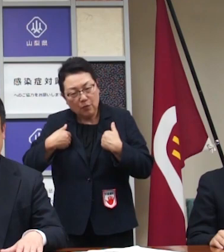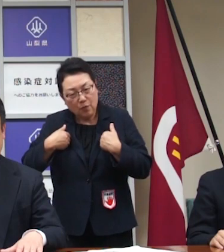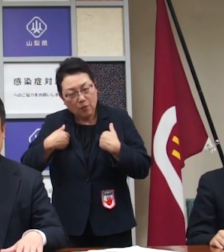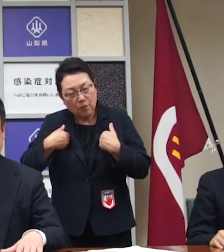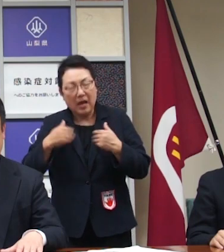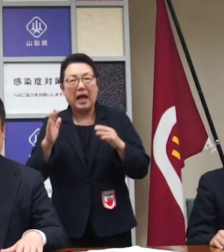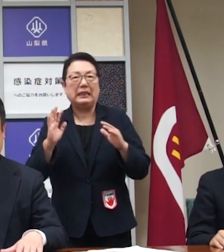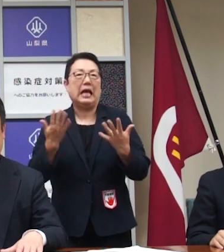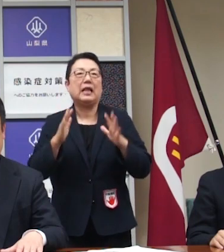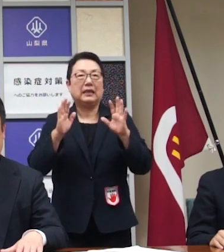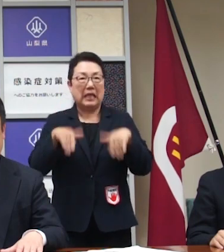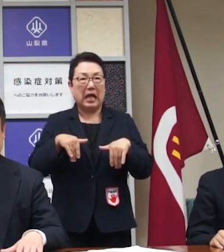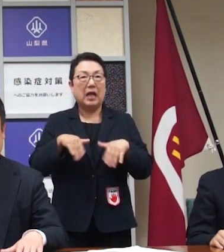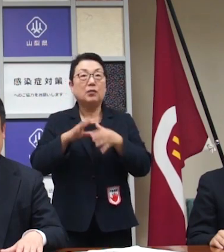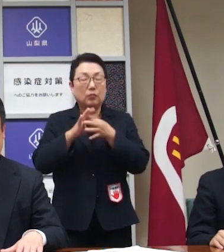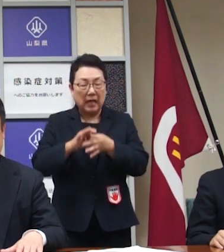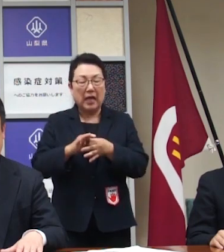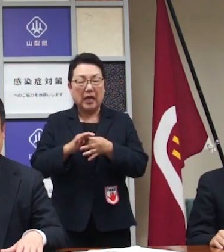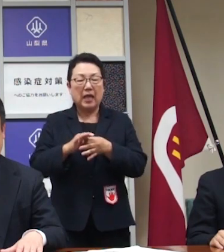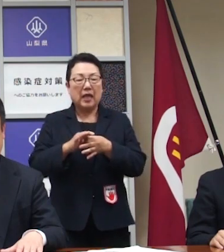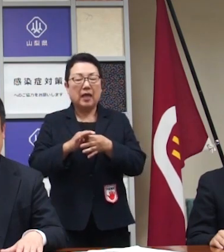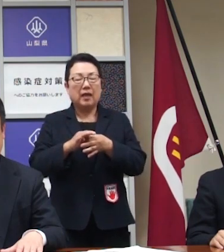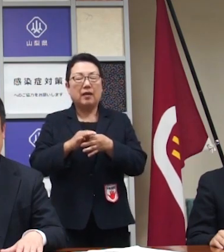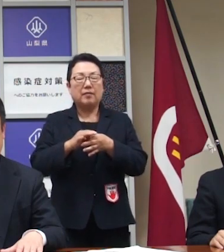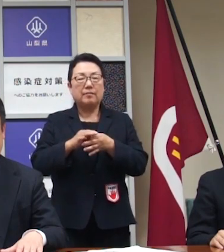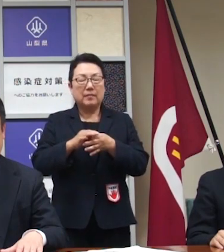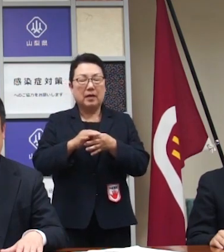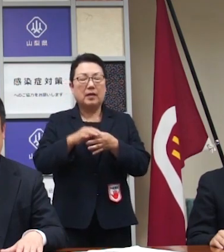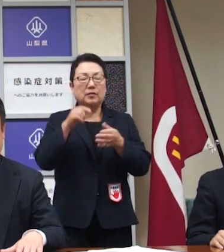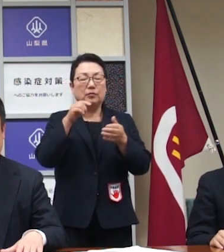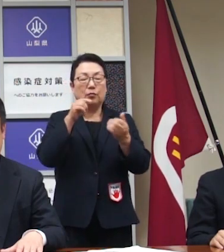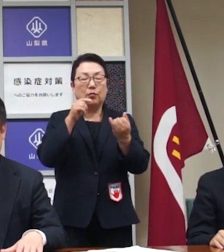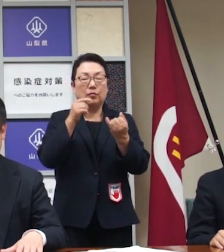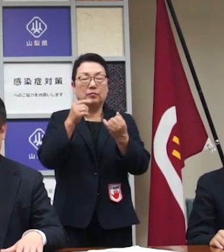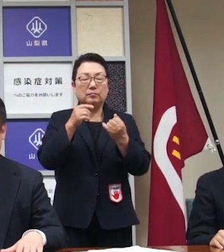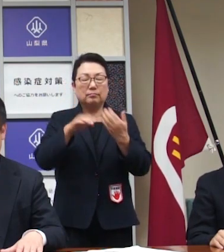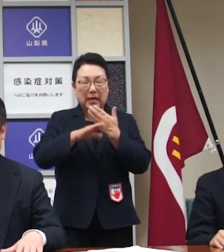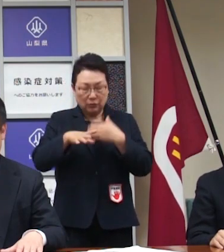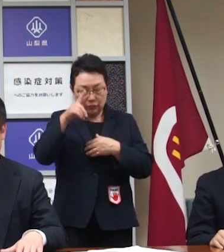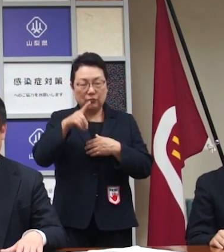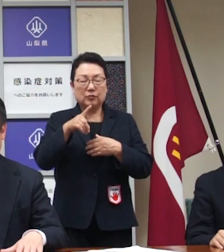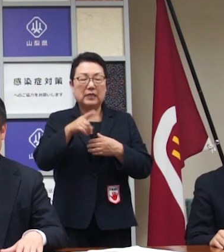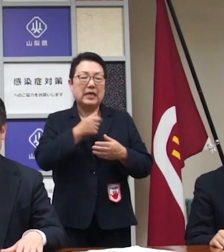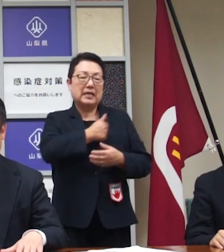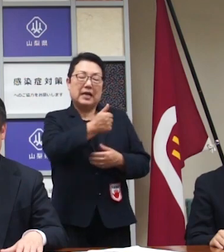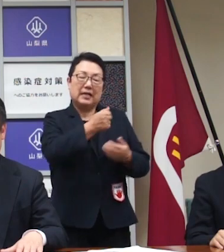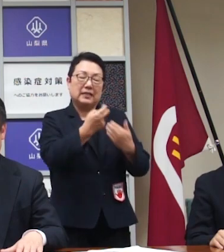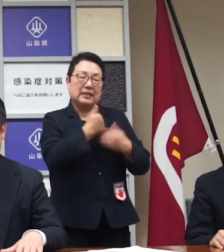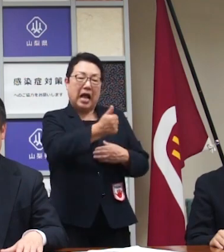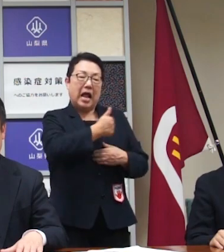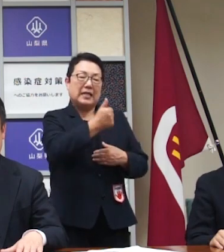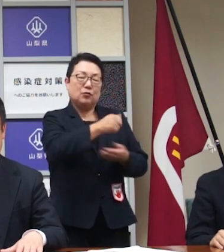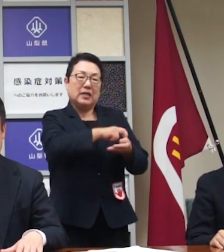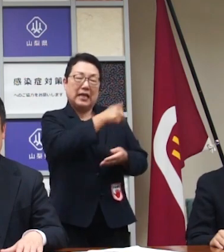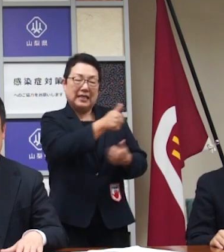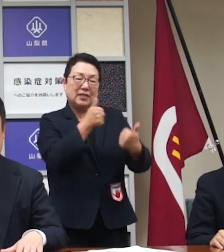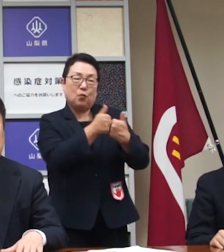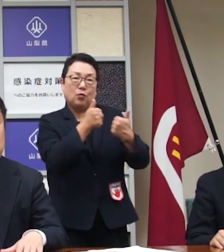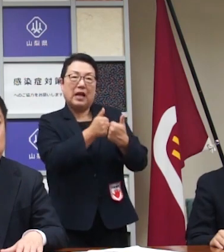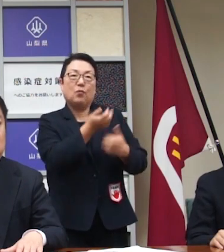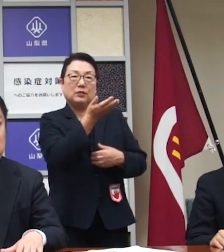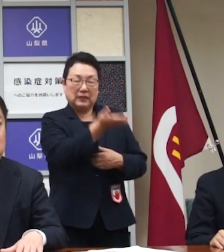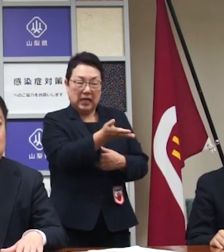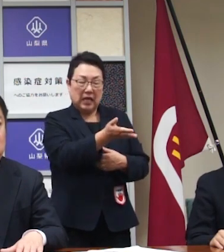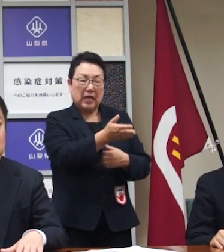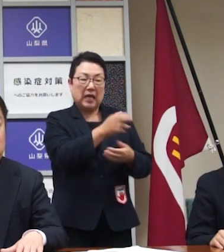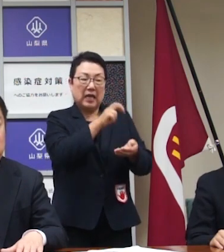まあ、そういう方については多くの発熱患者さんいますが、まずはかかりつけ医の方に相談をしていただいて、